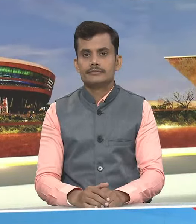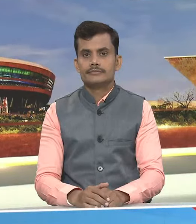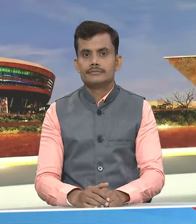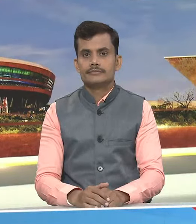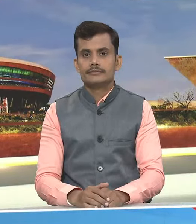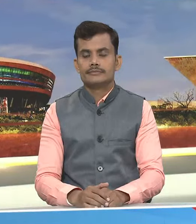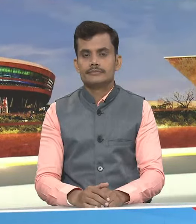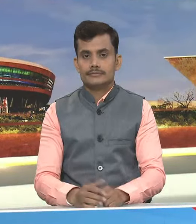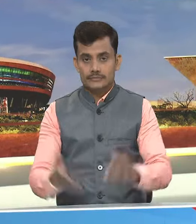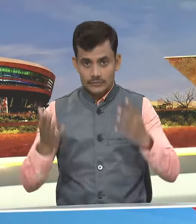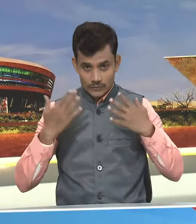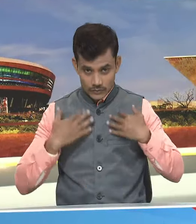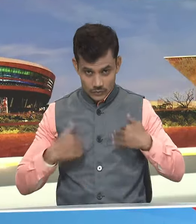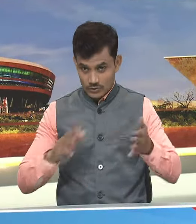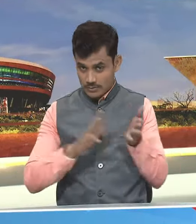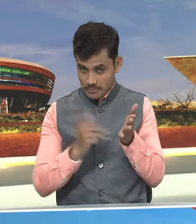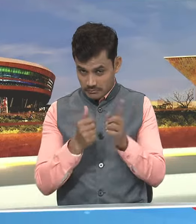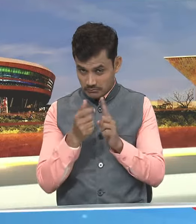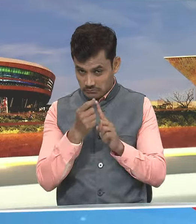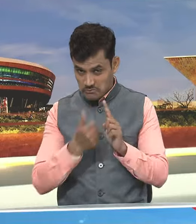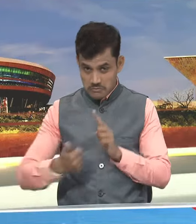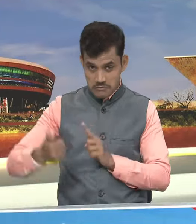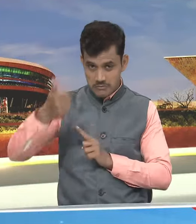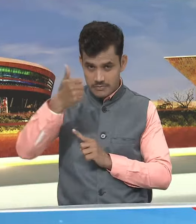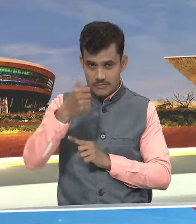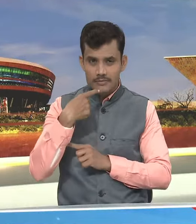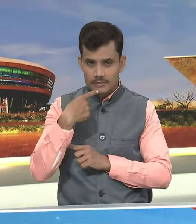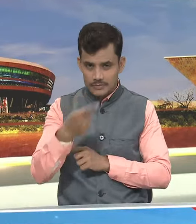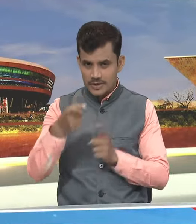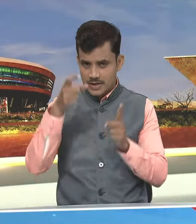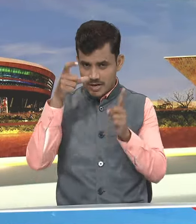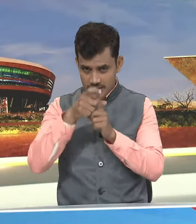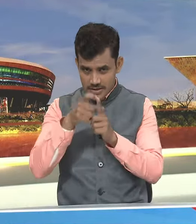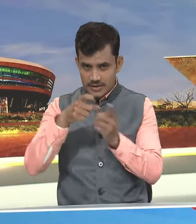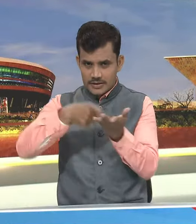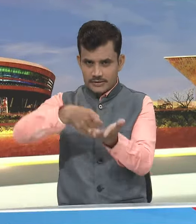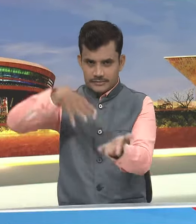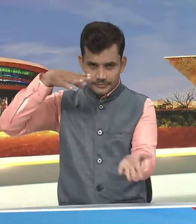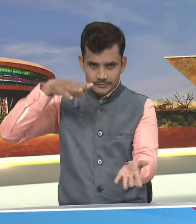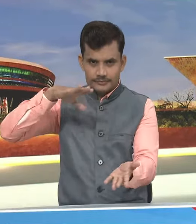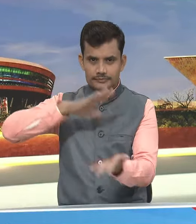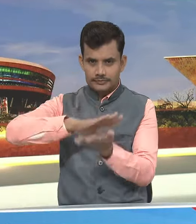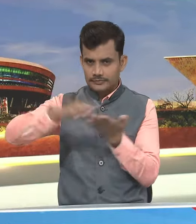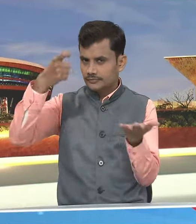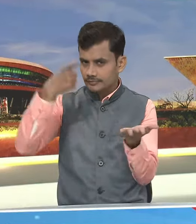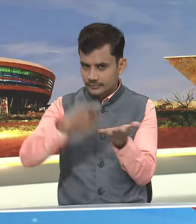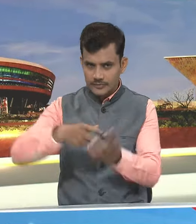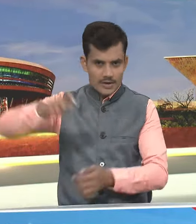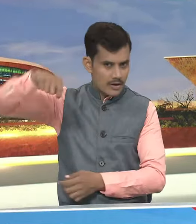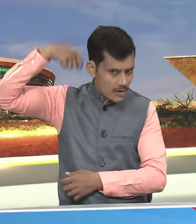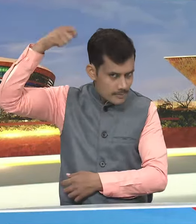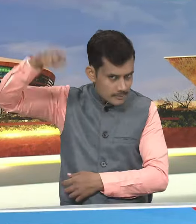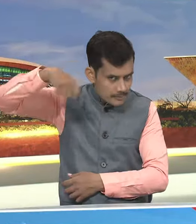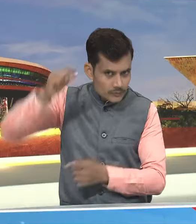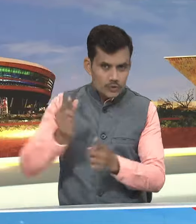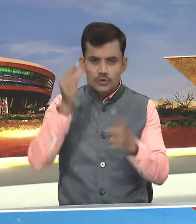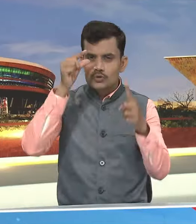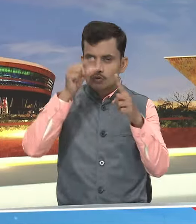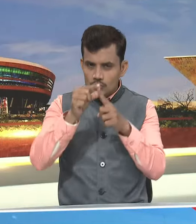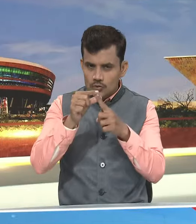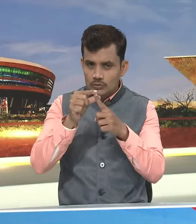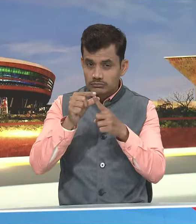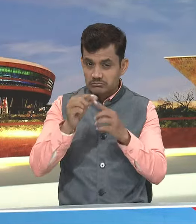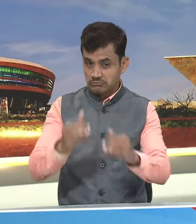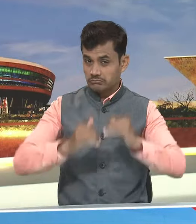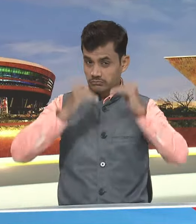है साथ ही स्वास्थ्य महानिदेशक ने भी दिल्ली राजस्थान हरियाणा पंजाब और उत्तर प्रदेश